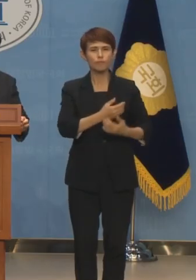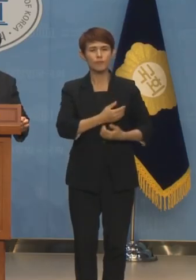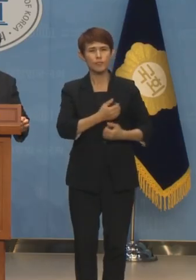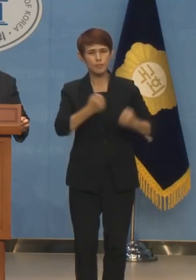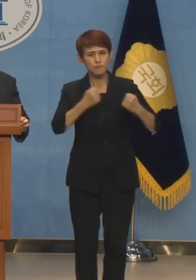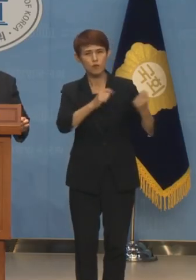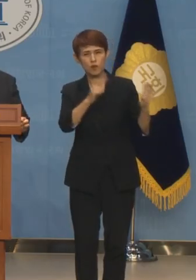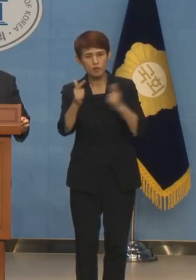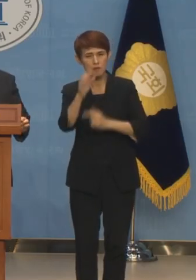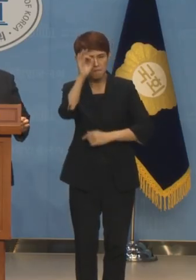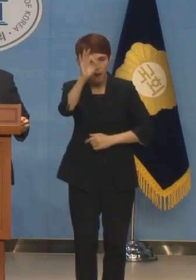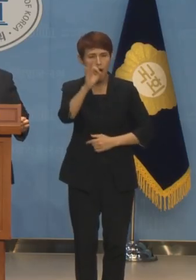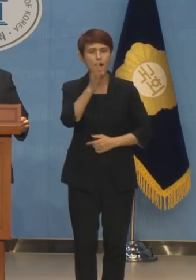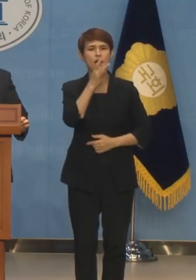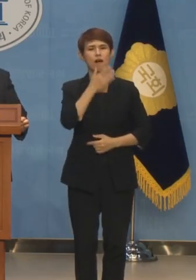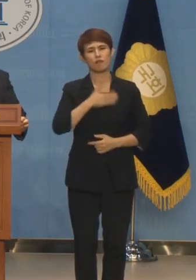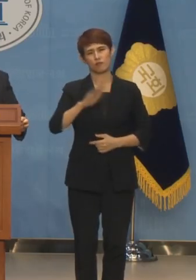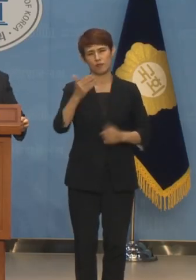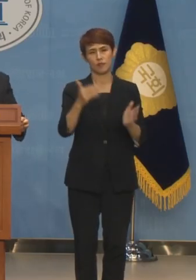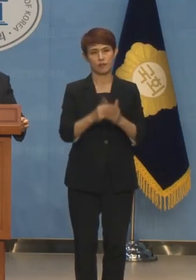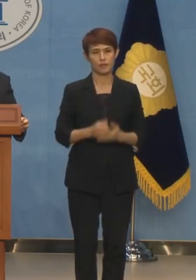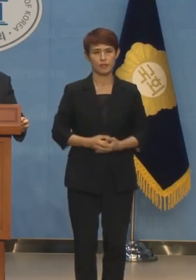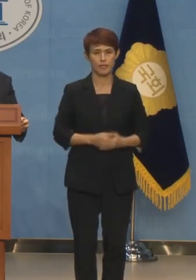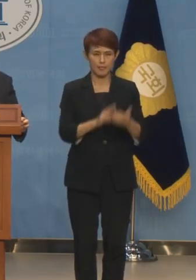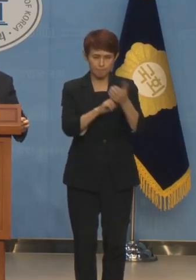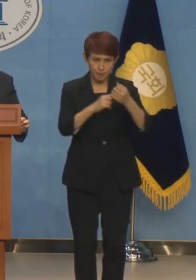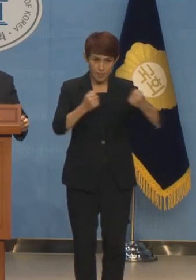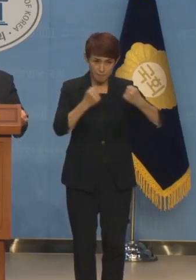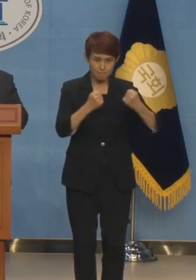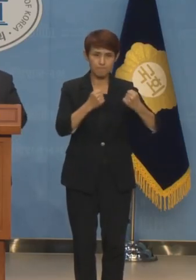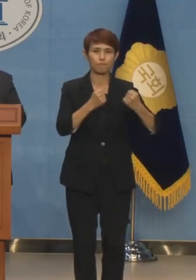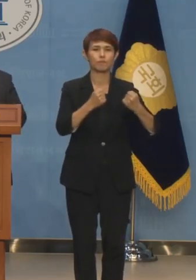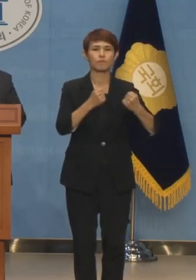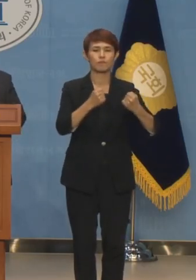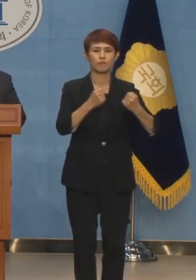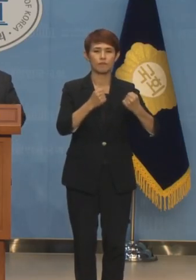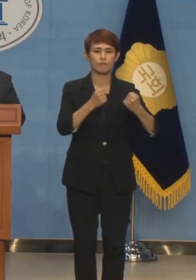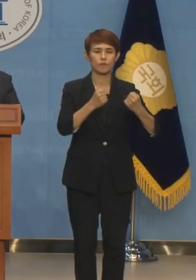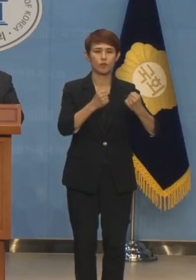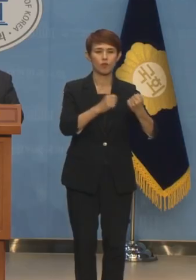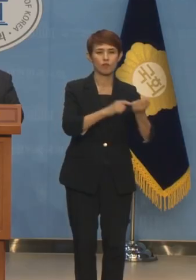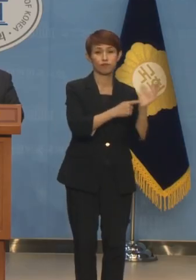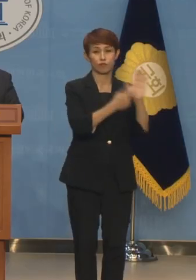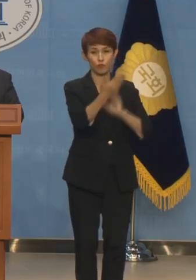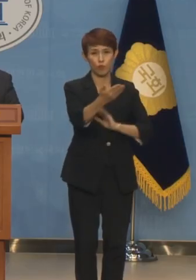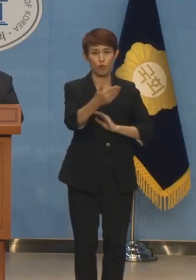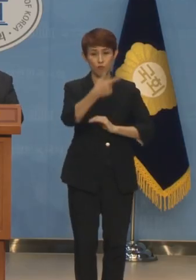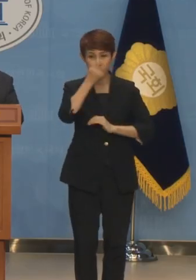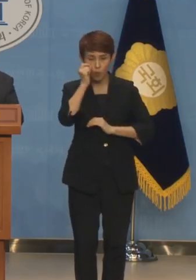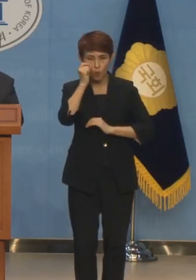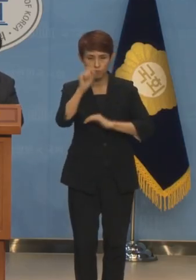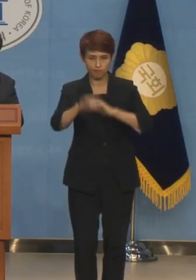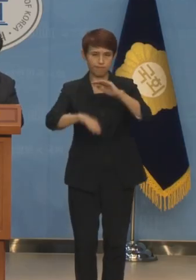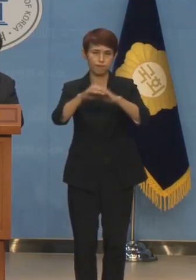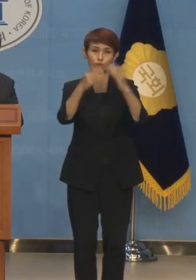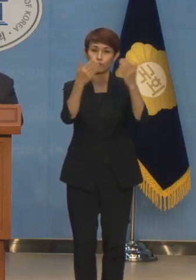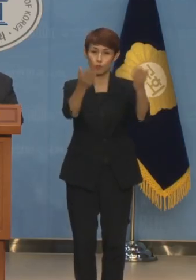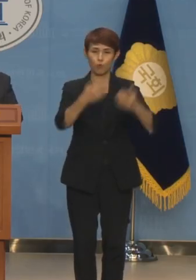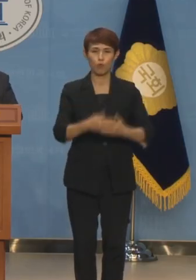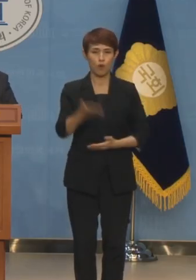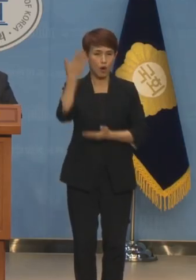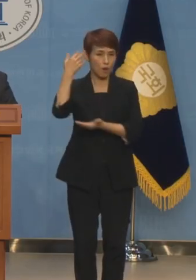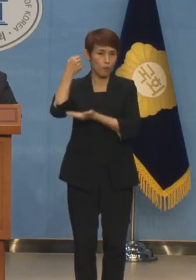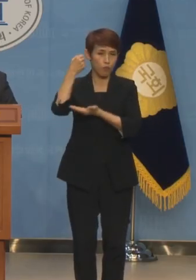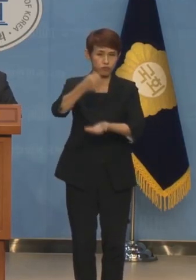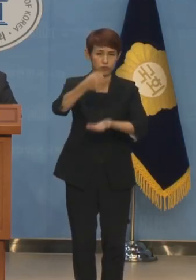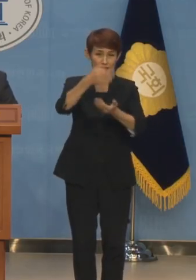수 있었습니다. 잠재력은 살리고 부족한 점은 채워서 보수의